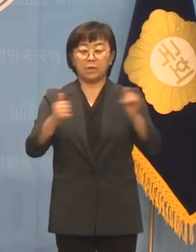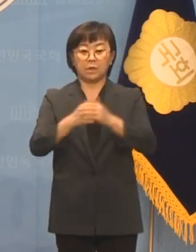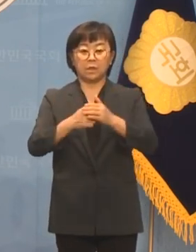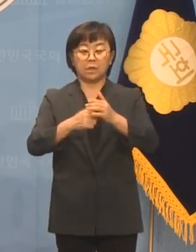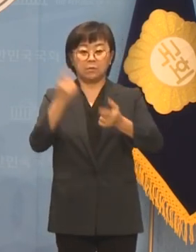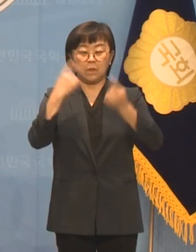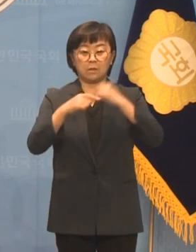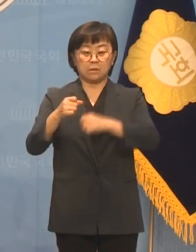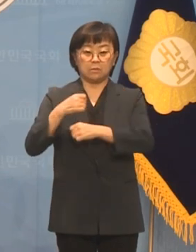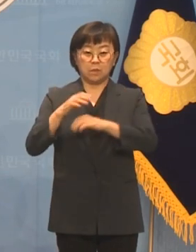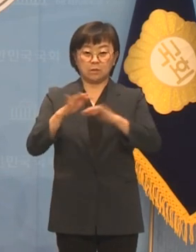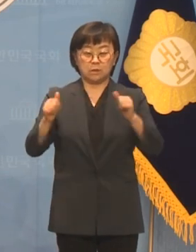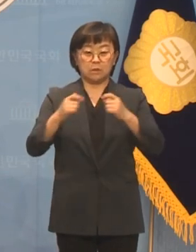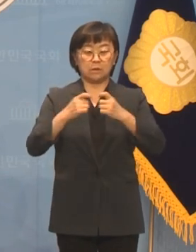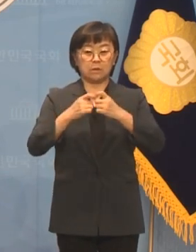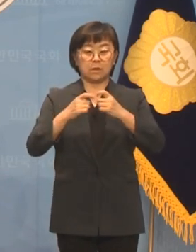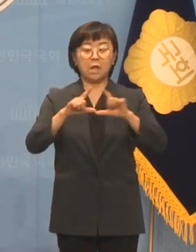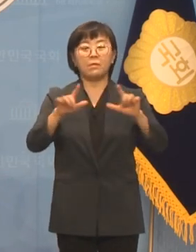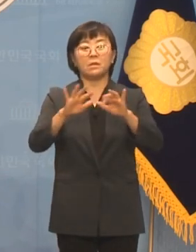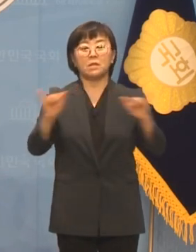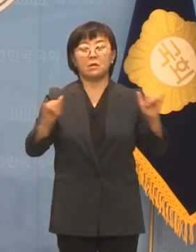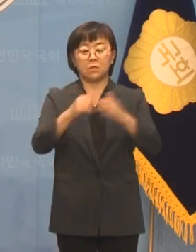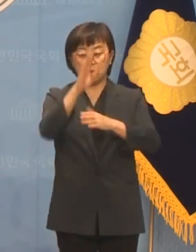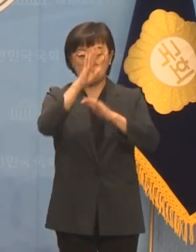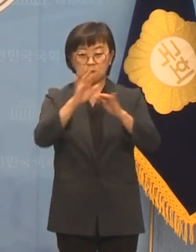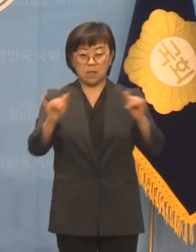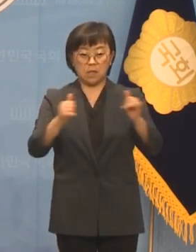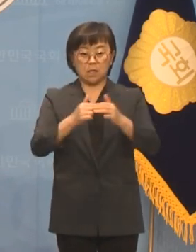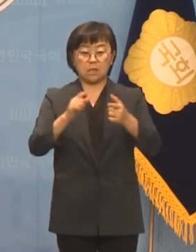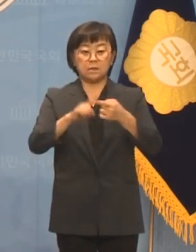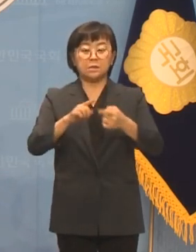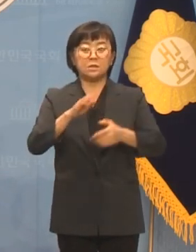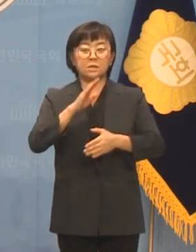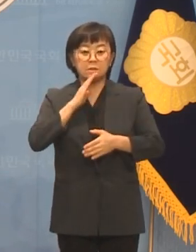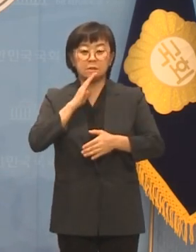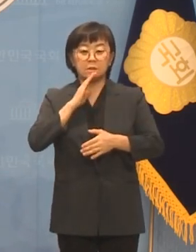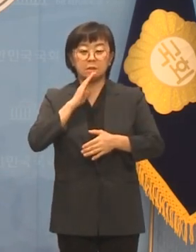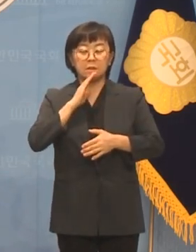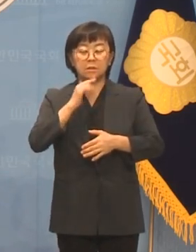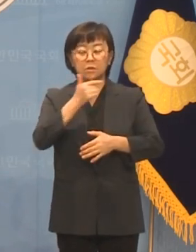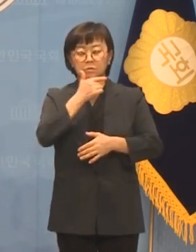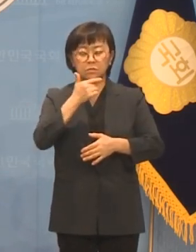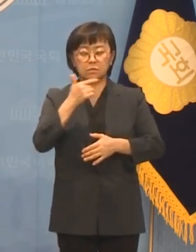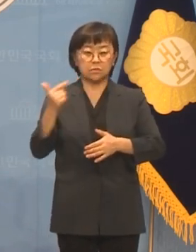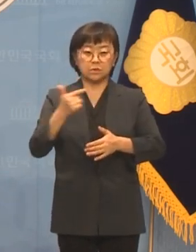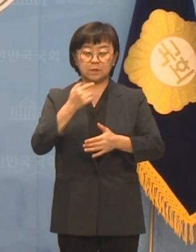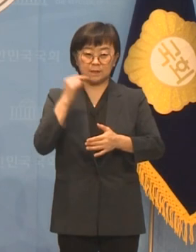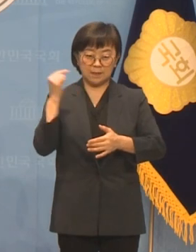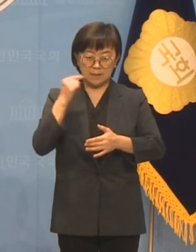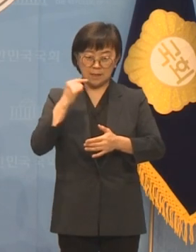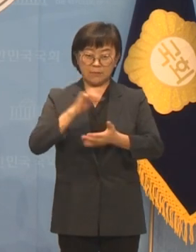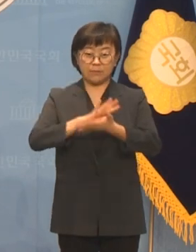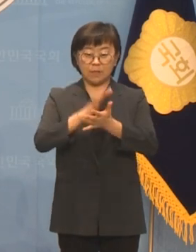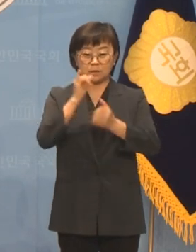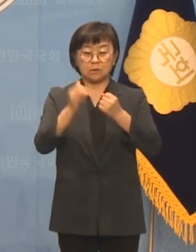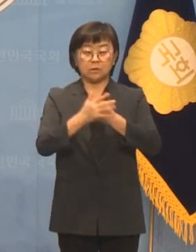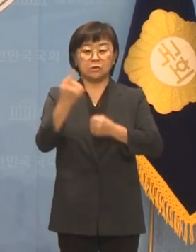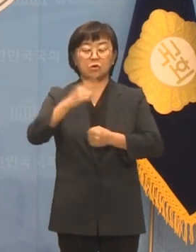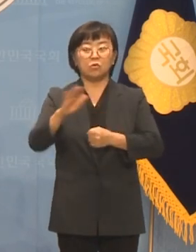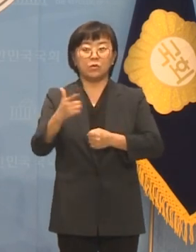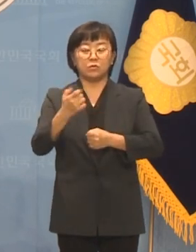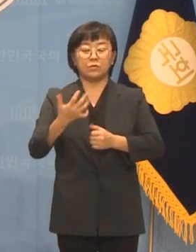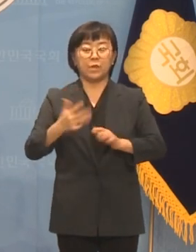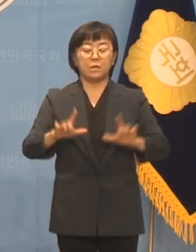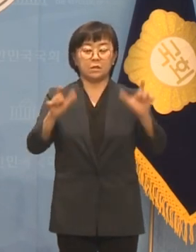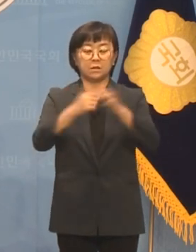부상병 민간인 환자들을 상대로 천인공로할 만행을 저질렀습니다 1968년